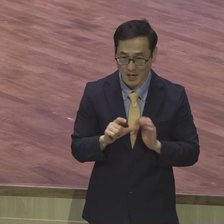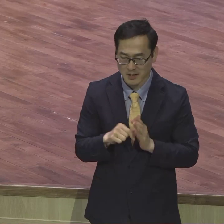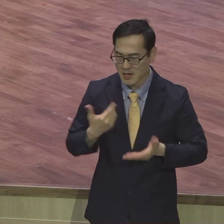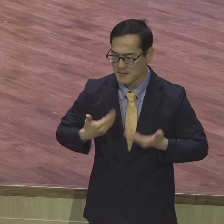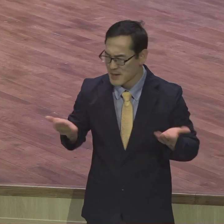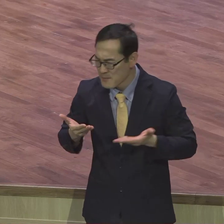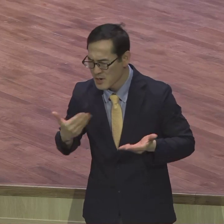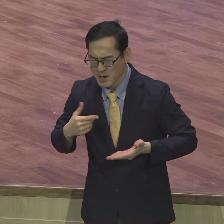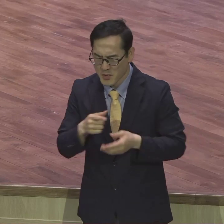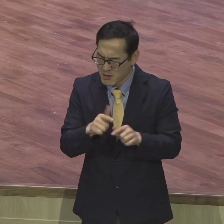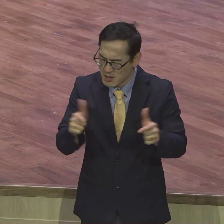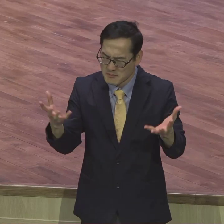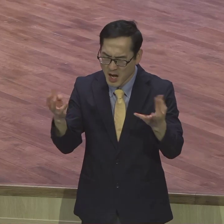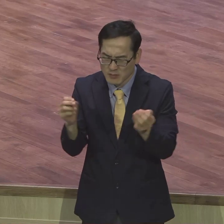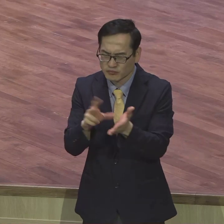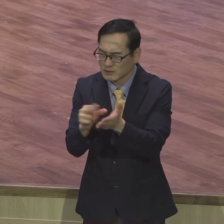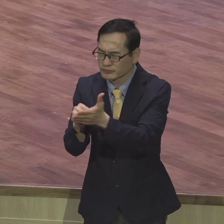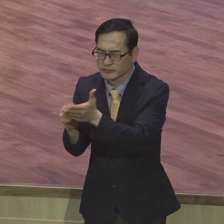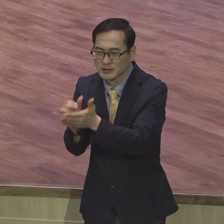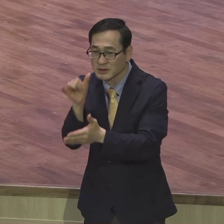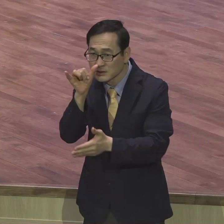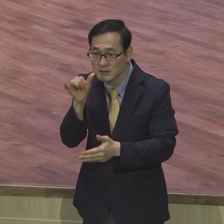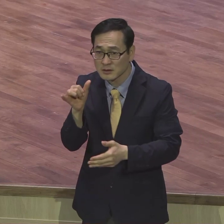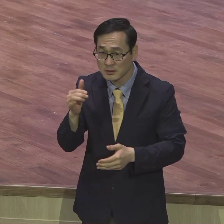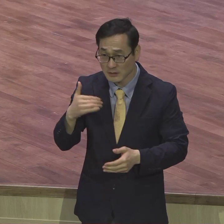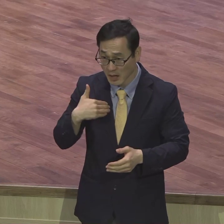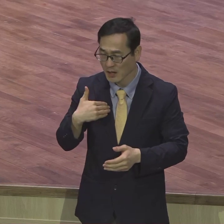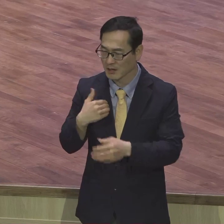짜증내고 화내고 그렇습니까? 이 쫌생이야.